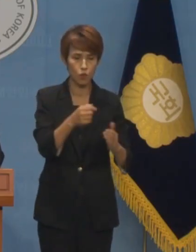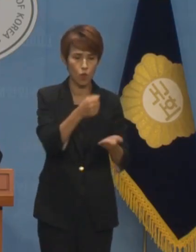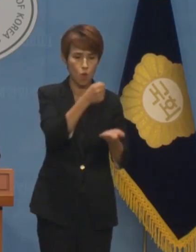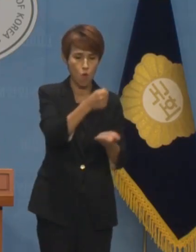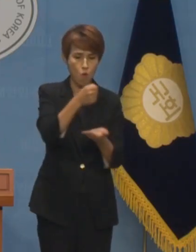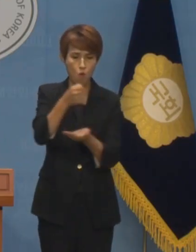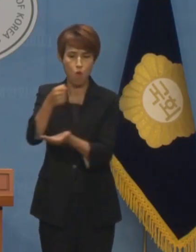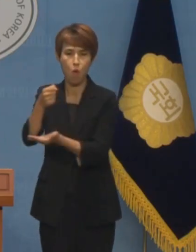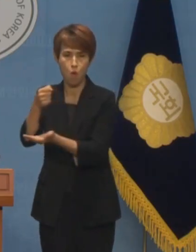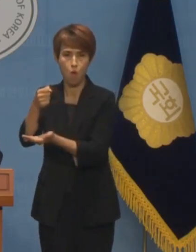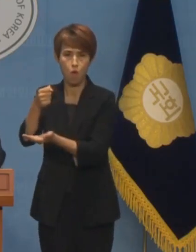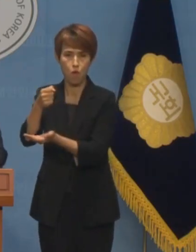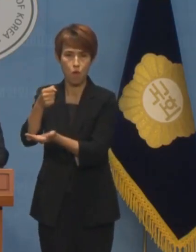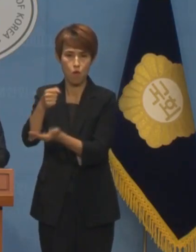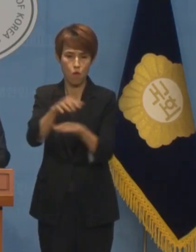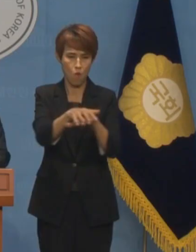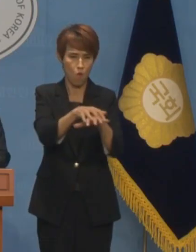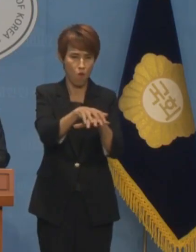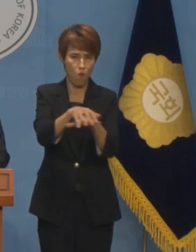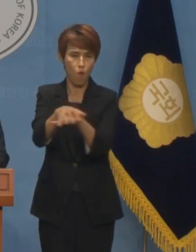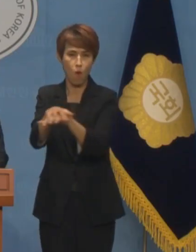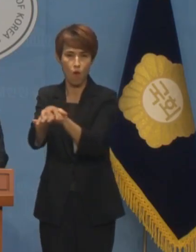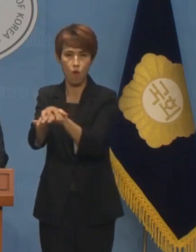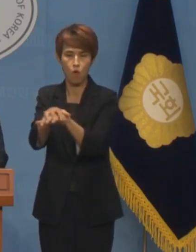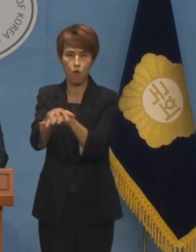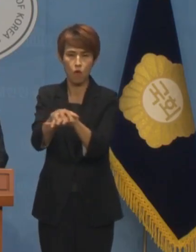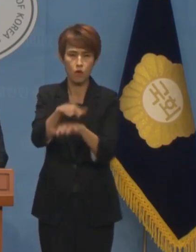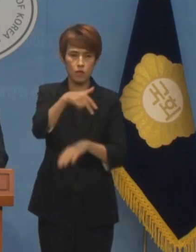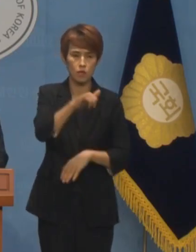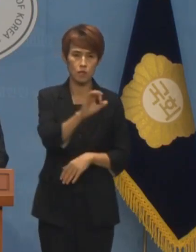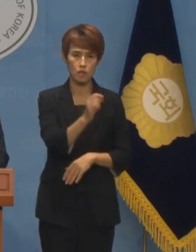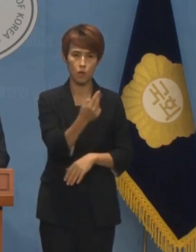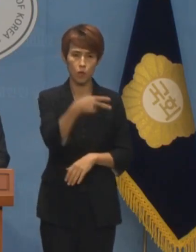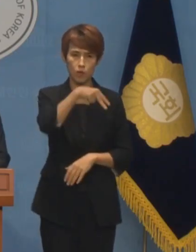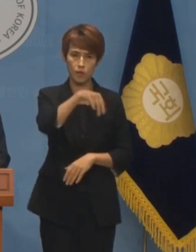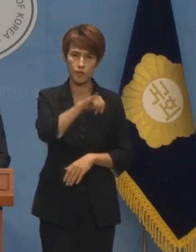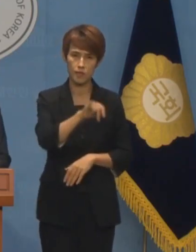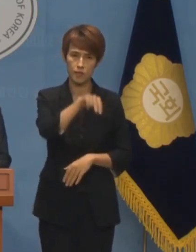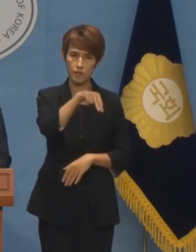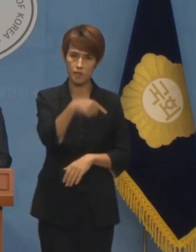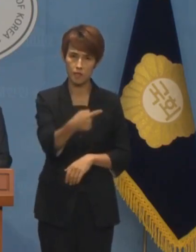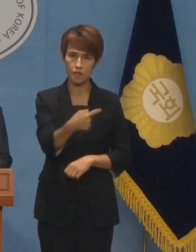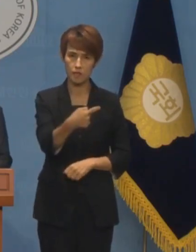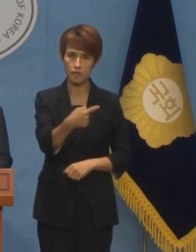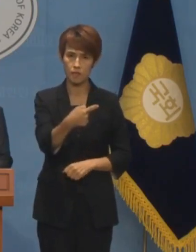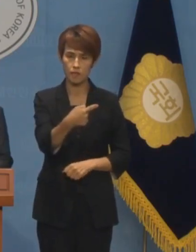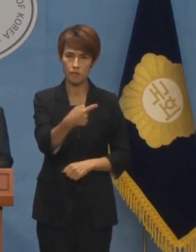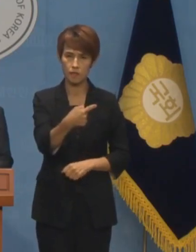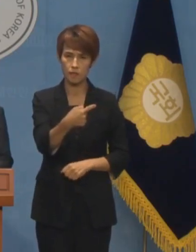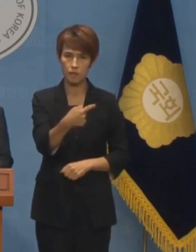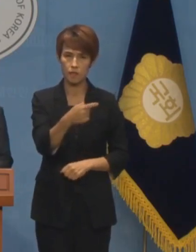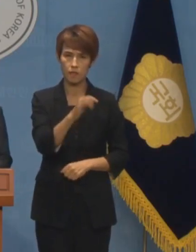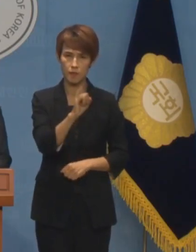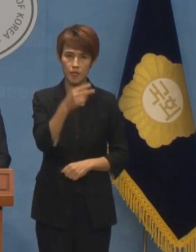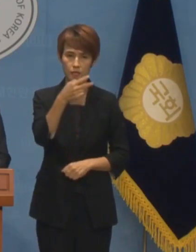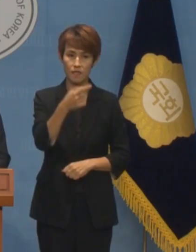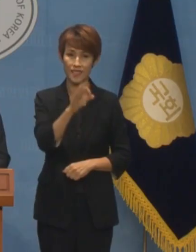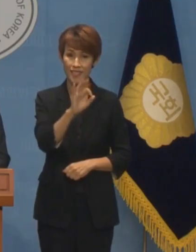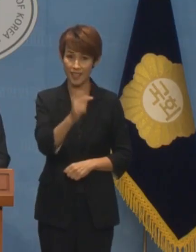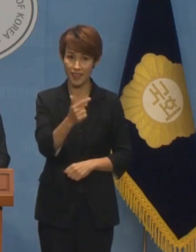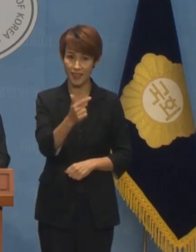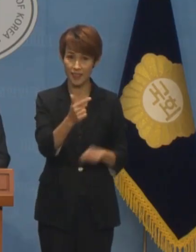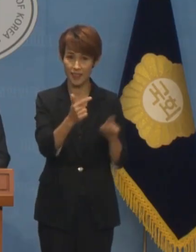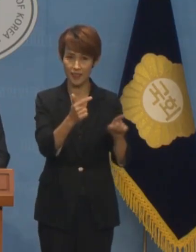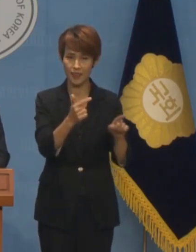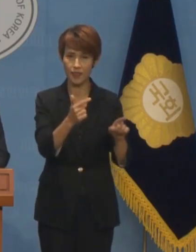그 중에서 보면은 지오시스 PTE라는 게 있습니다. 지오시스 PTE는